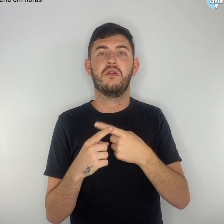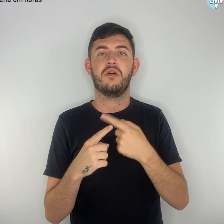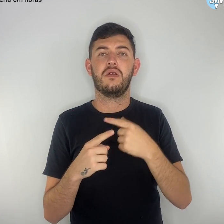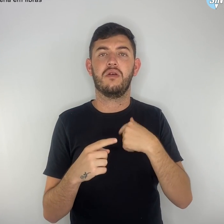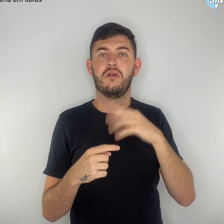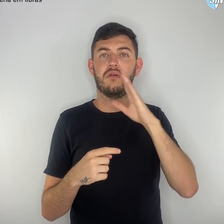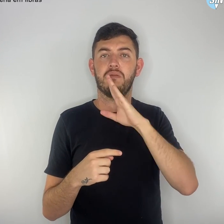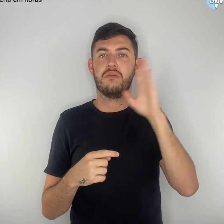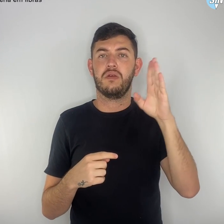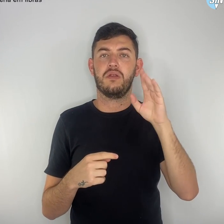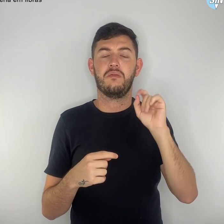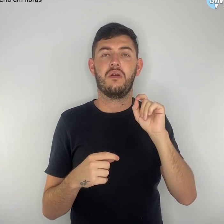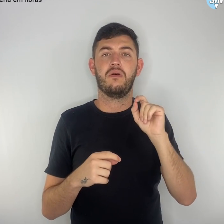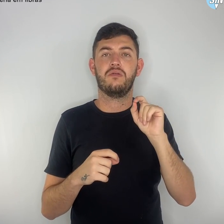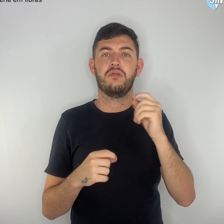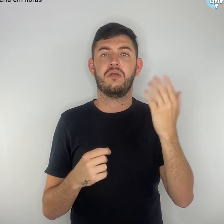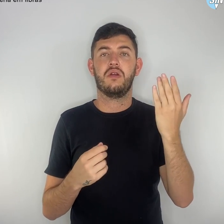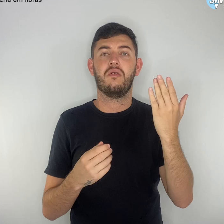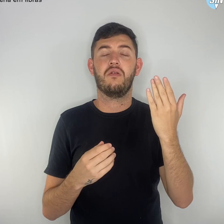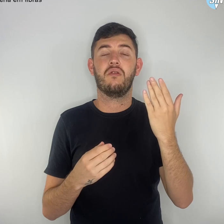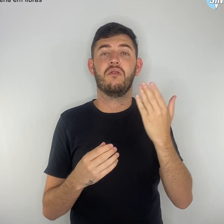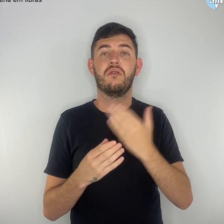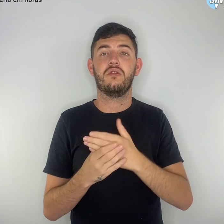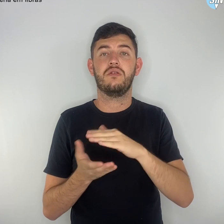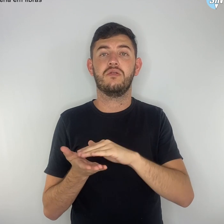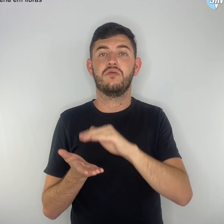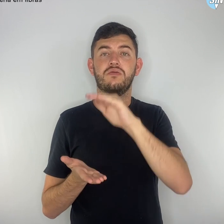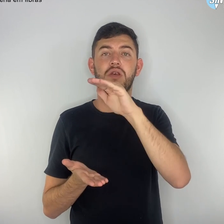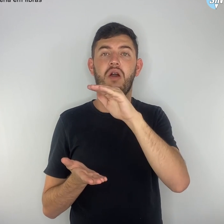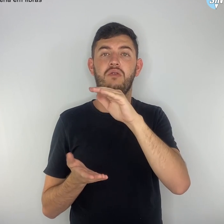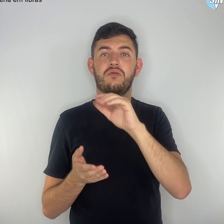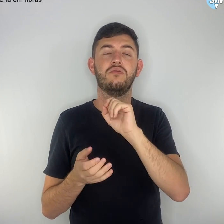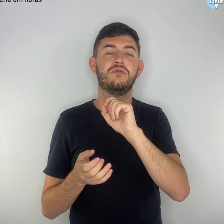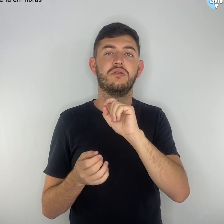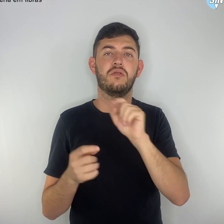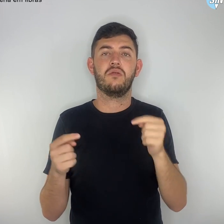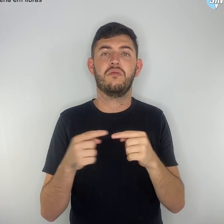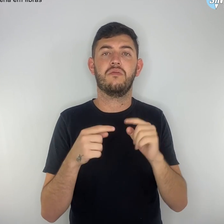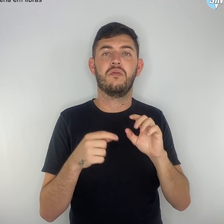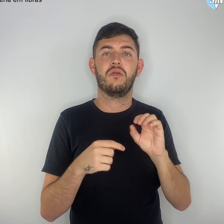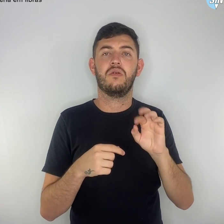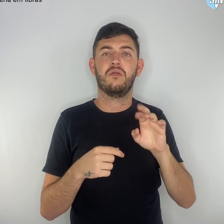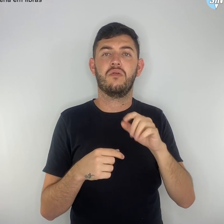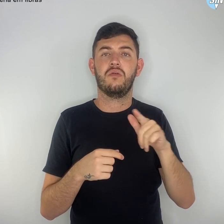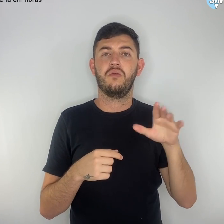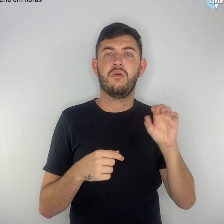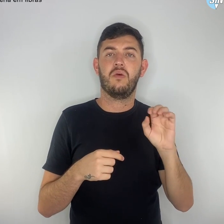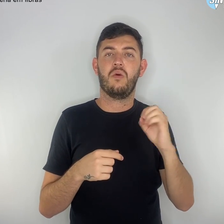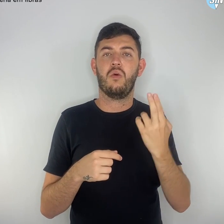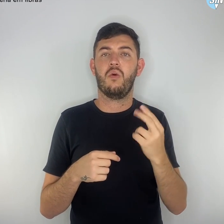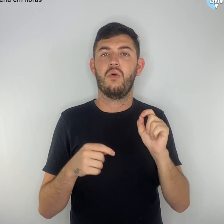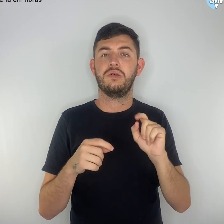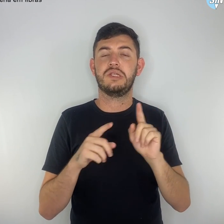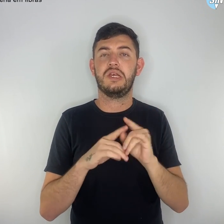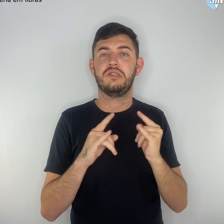autos alcança os órgãos e as entidades da administração pública de todos os estados